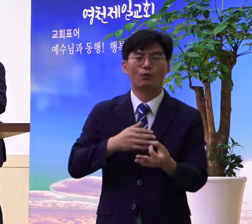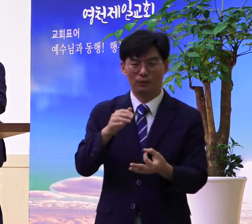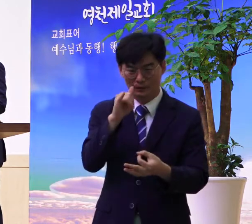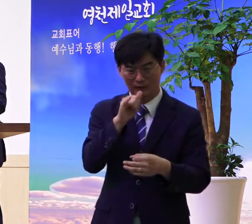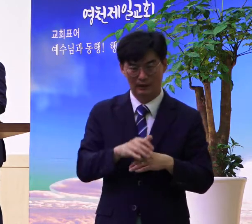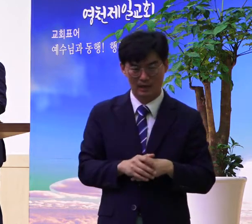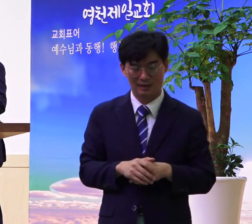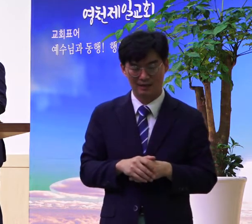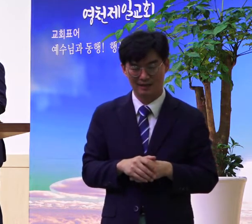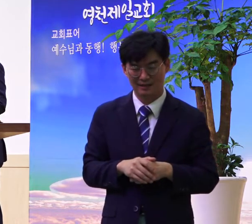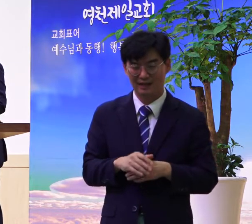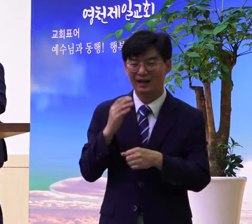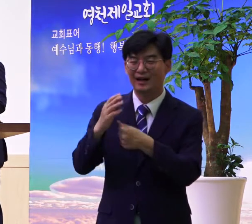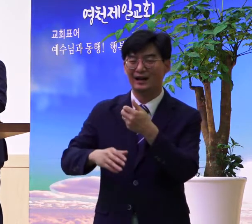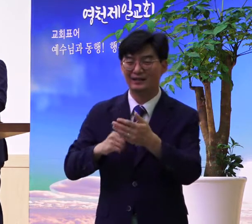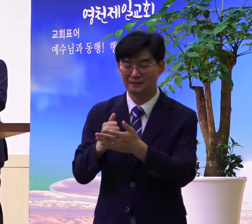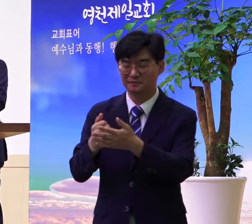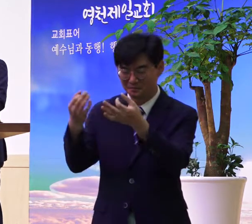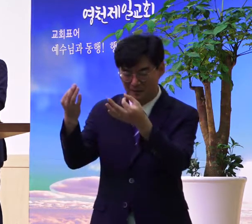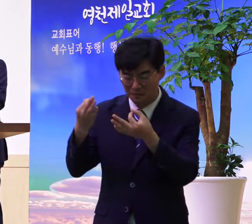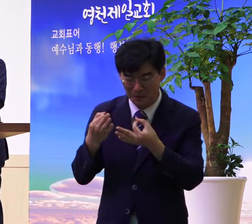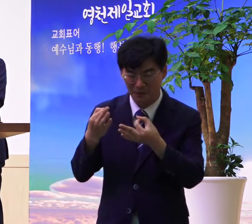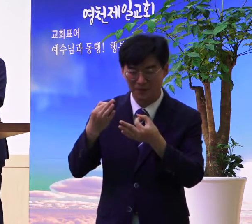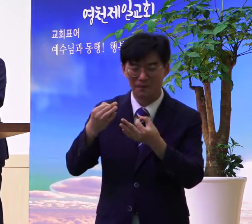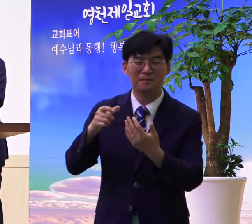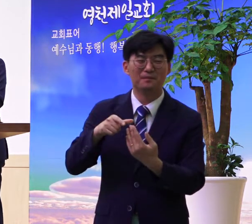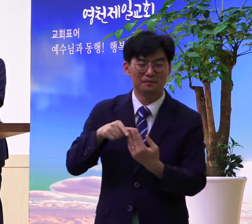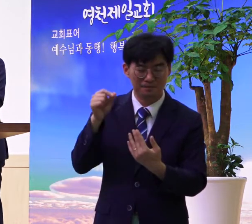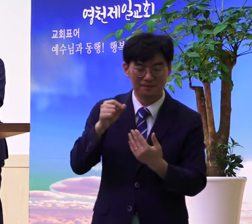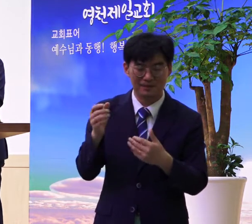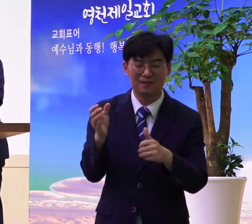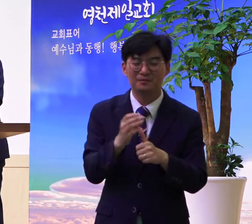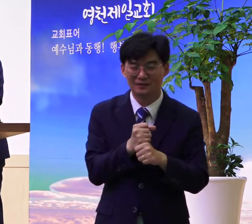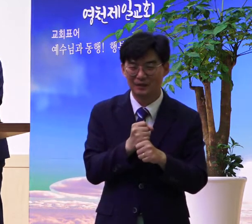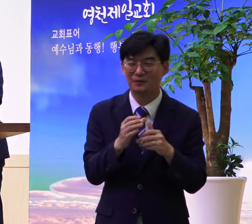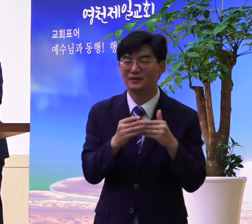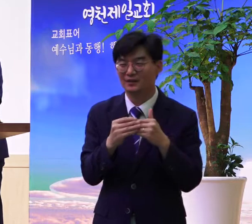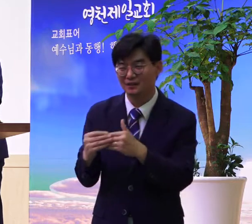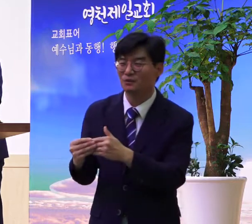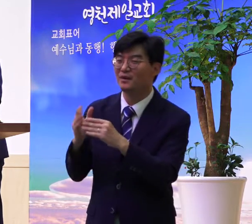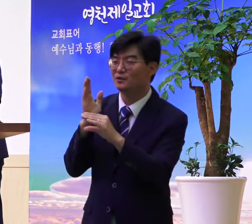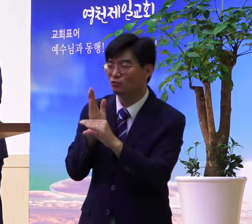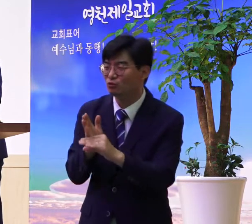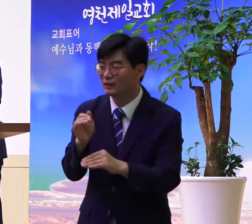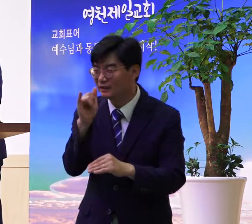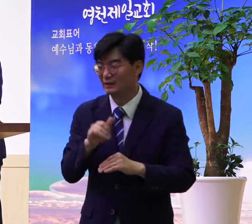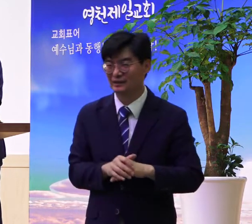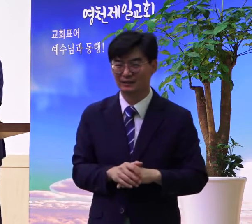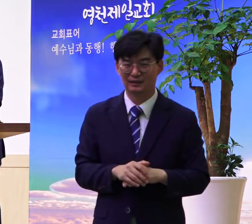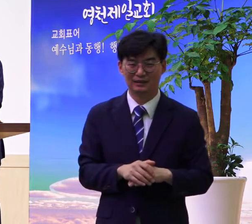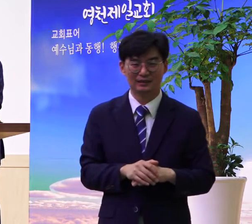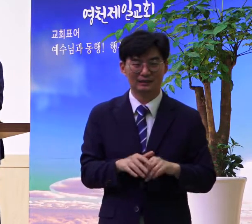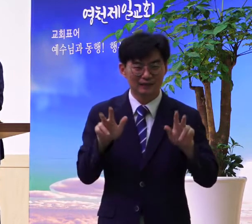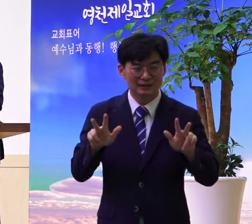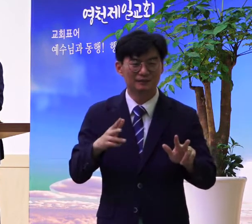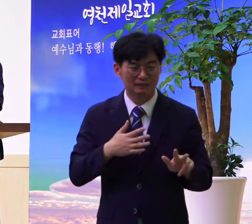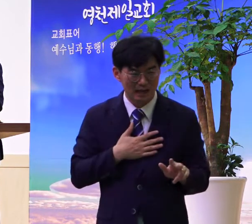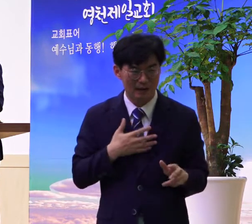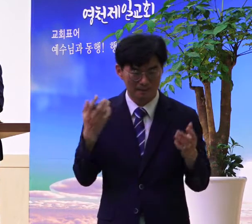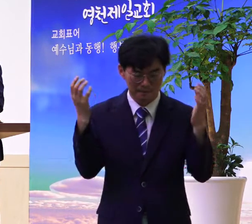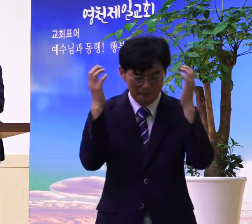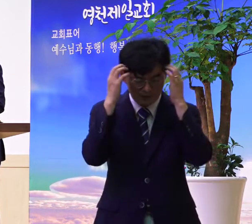나으리라. 그가 나의 가는 길을 아시나니 비록 내가 걷는 길이 너무나 고통스럽고 정말